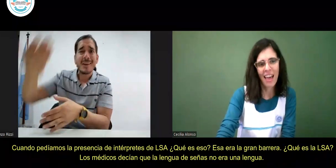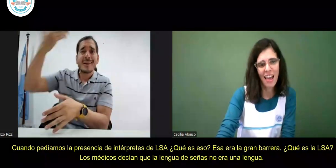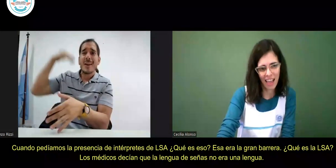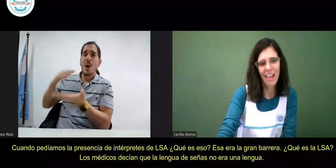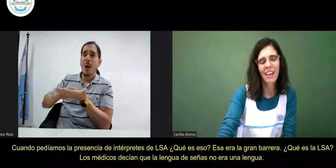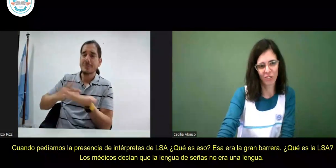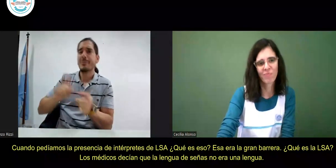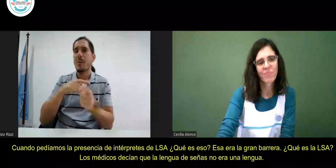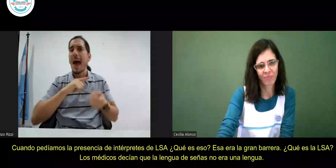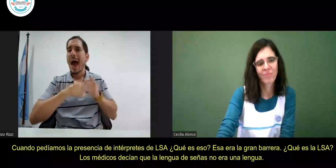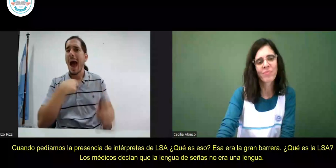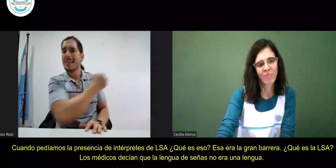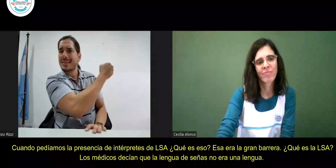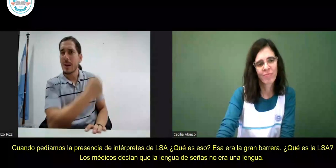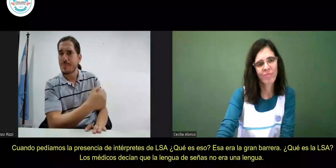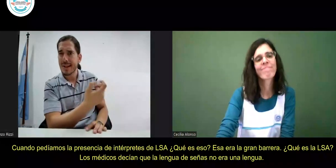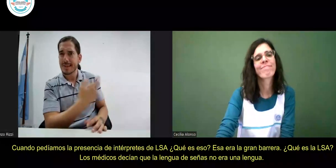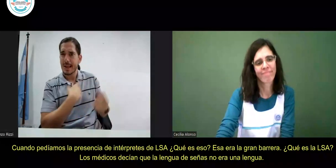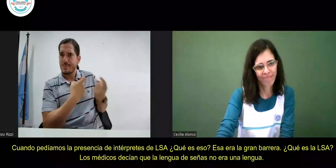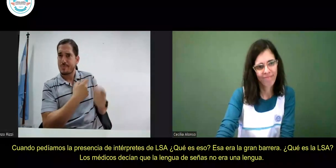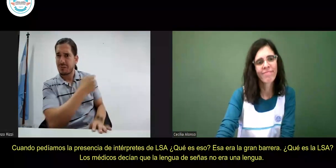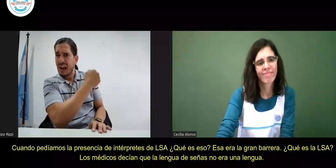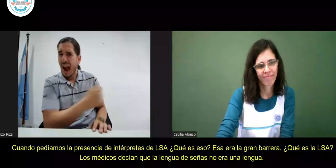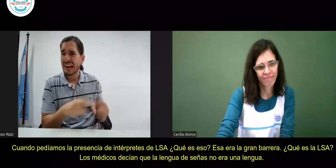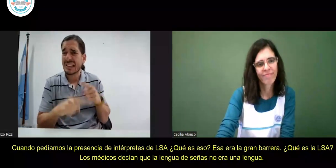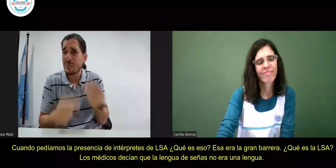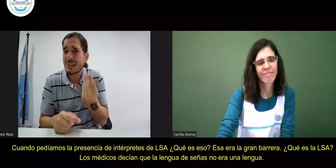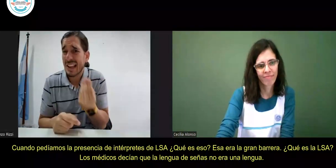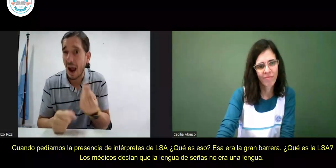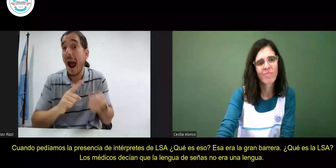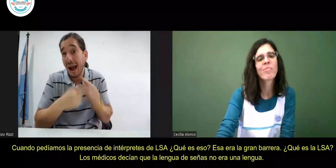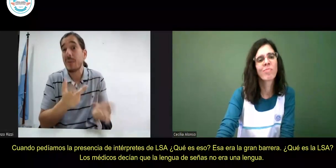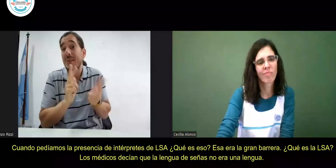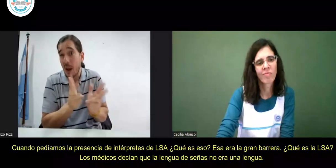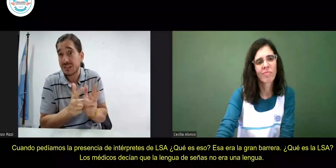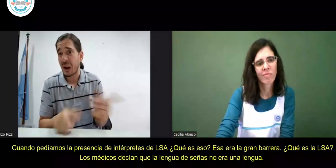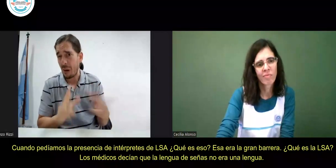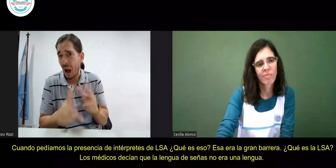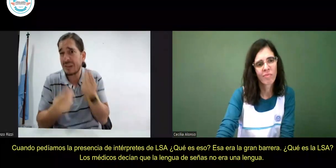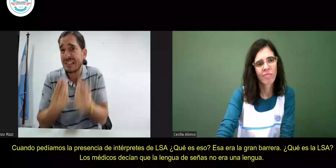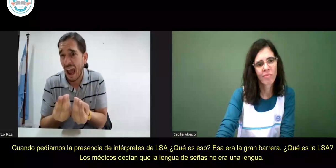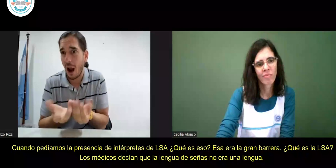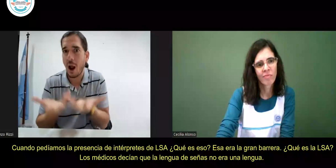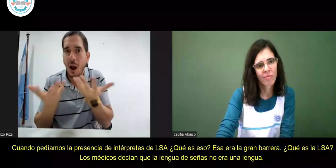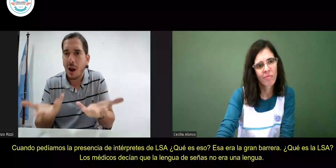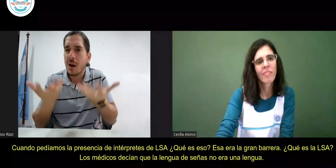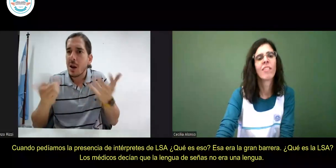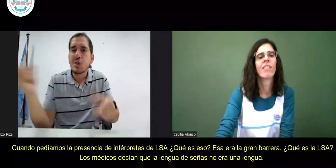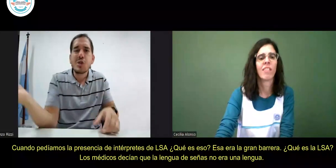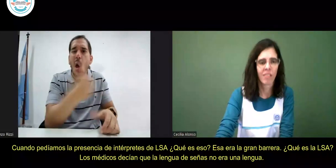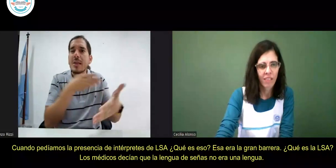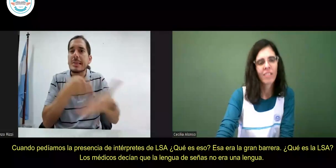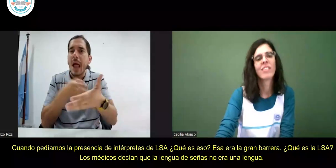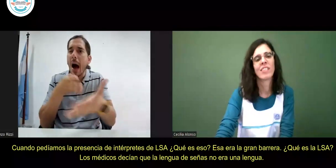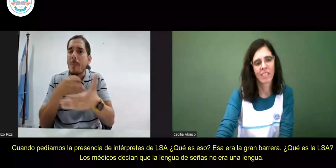atender a eso si no se conocía la LSA? Cuando pedíamos la presencia de intérpretes, ¿qué es eso? Esa